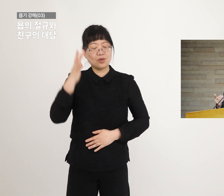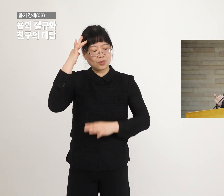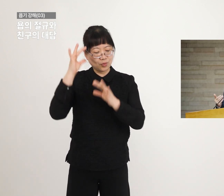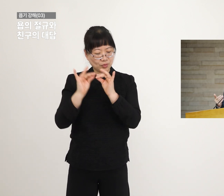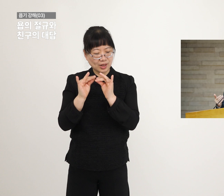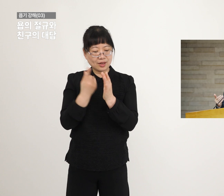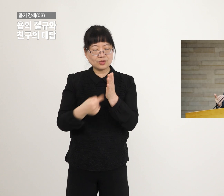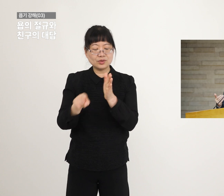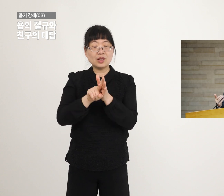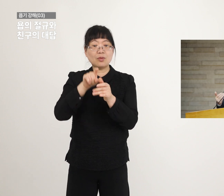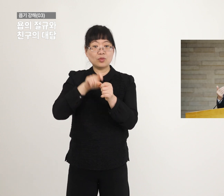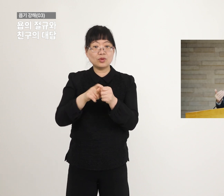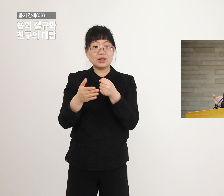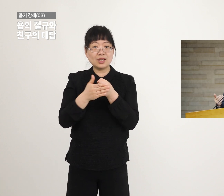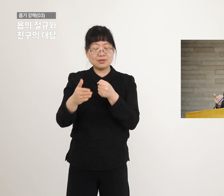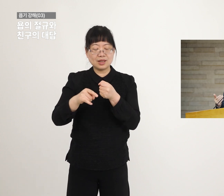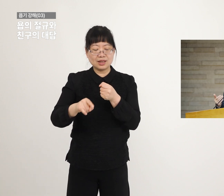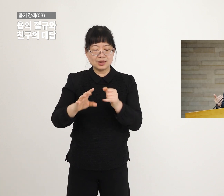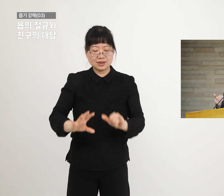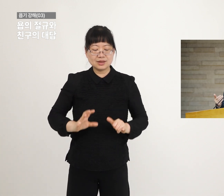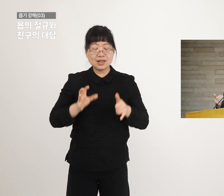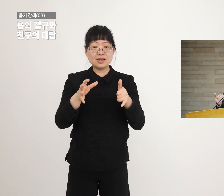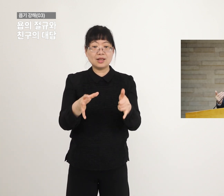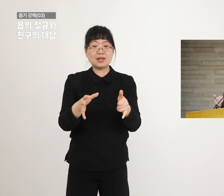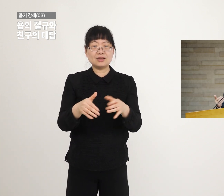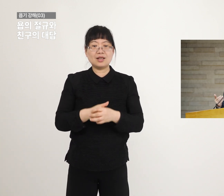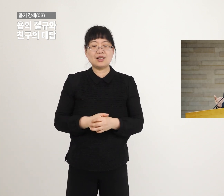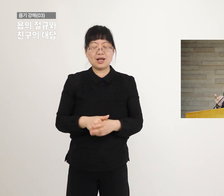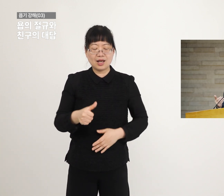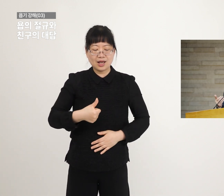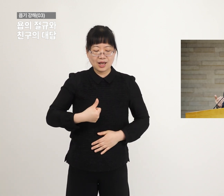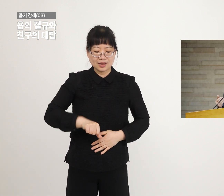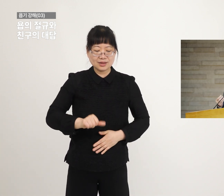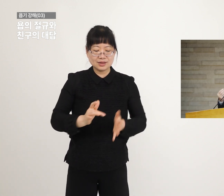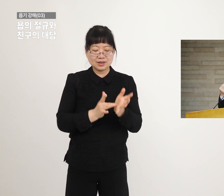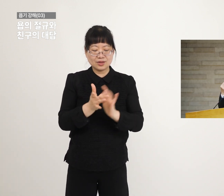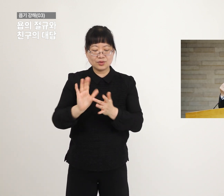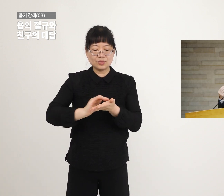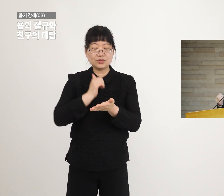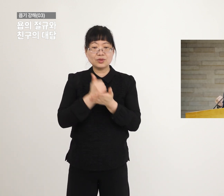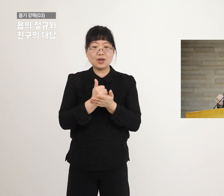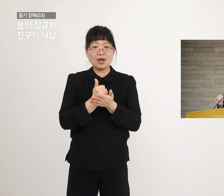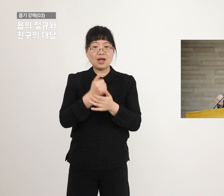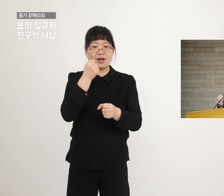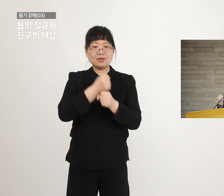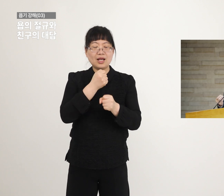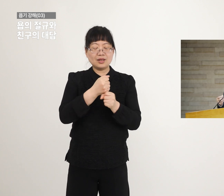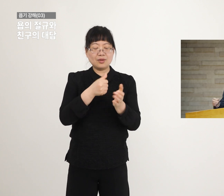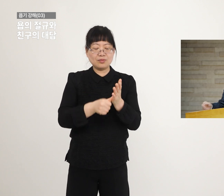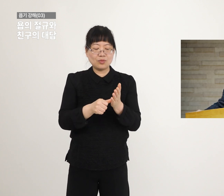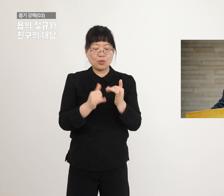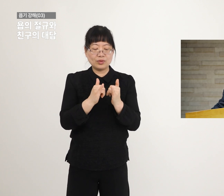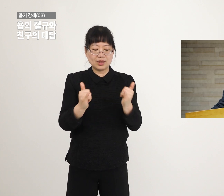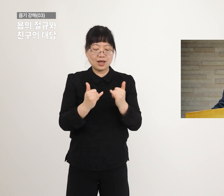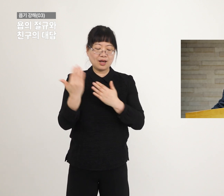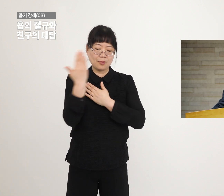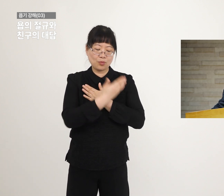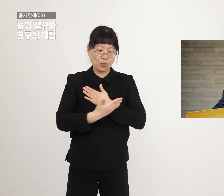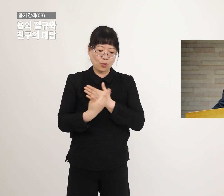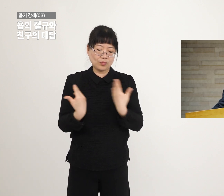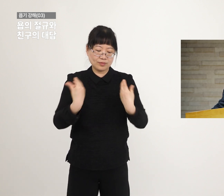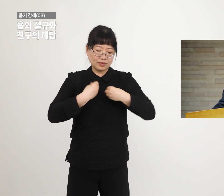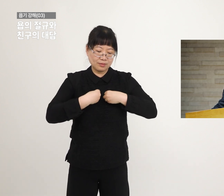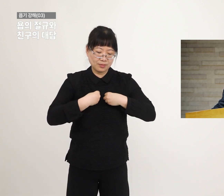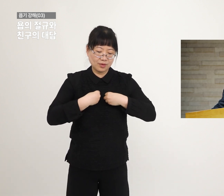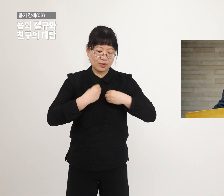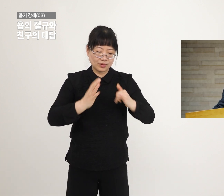공감하시기 위해서 이 땅에 아들 예수 그리스도를 피조물의 몸을 입혀서 보내시지